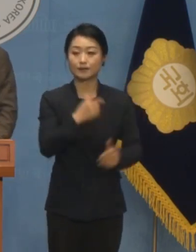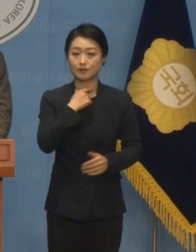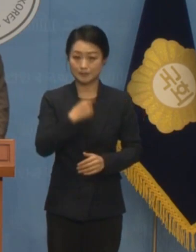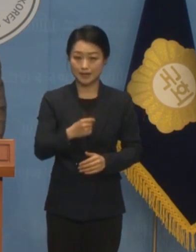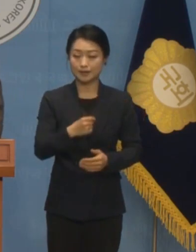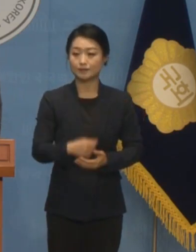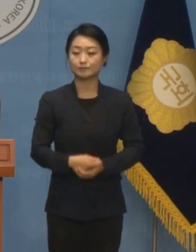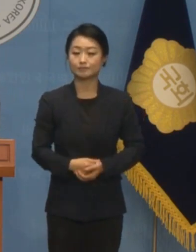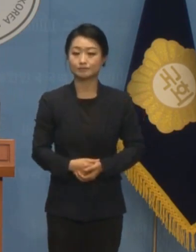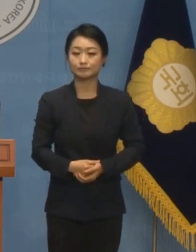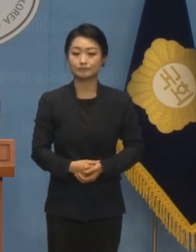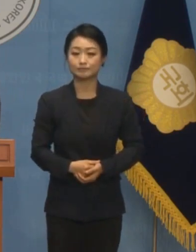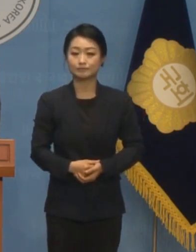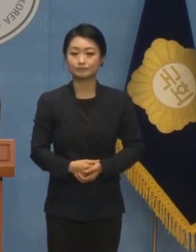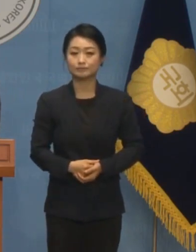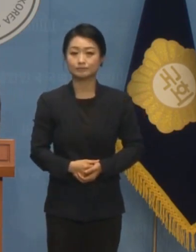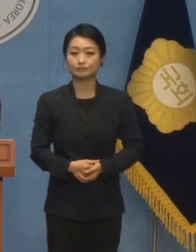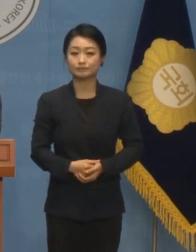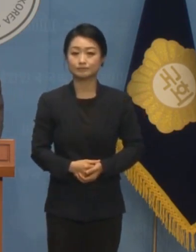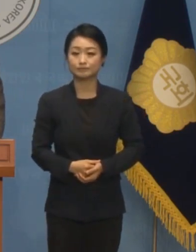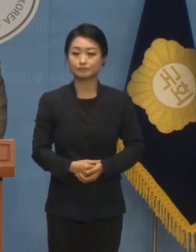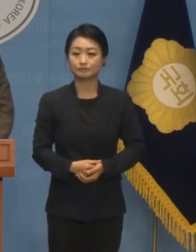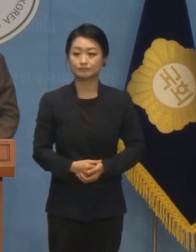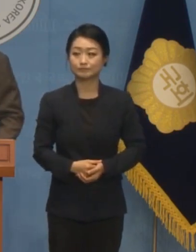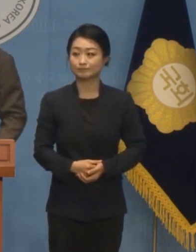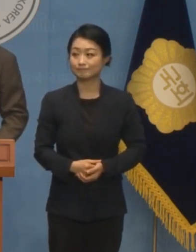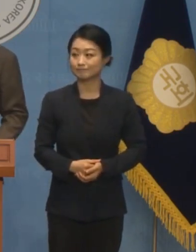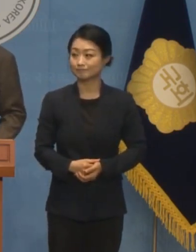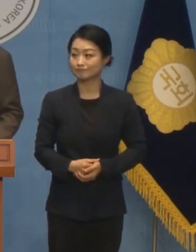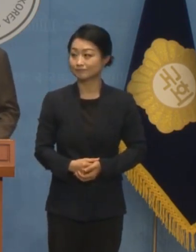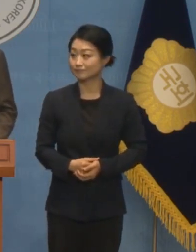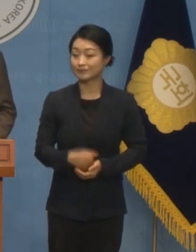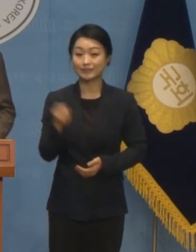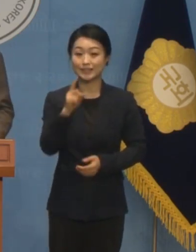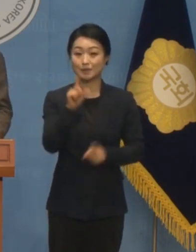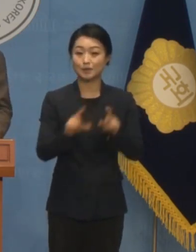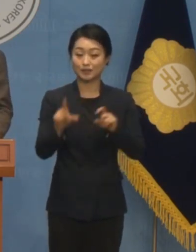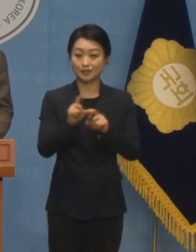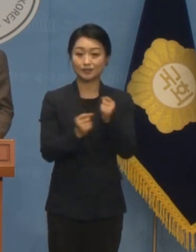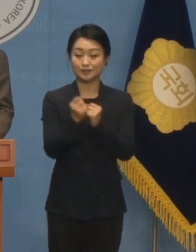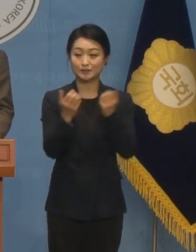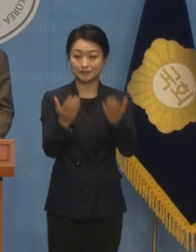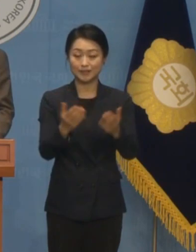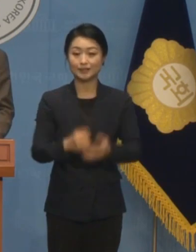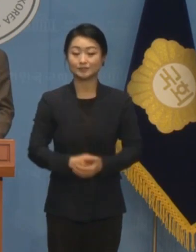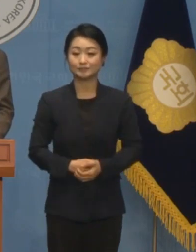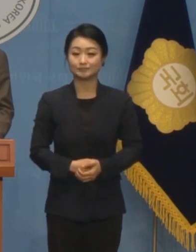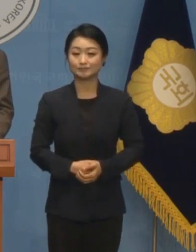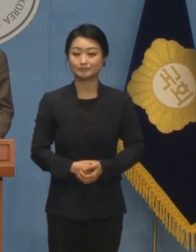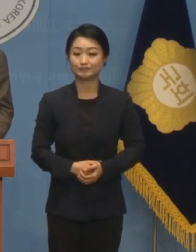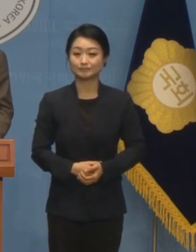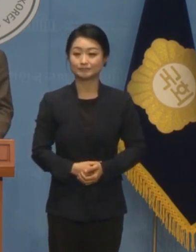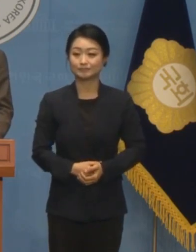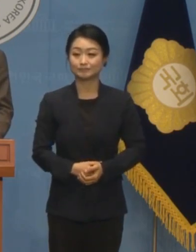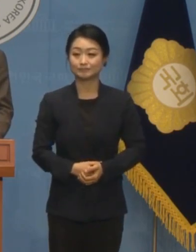이거 마지막에 터졌네. 미안해요. 다시 하겠습니다.